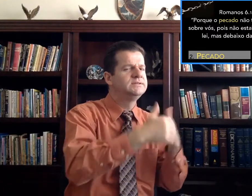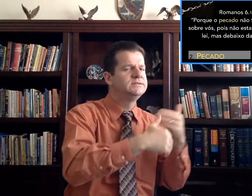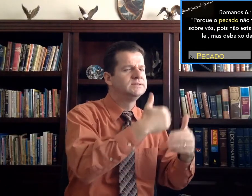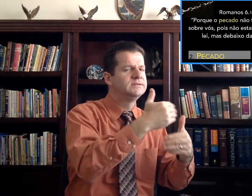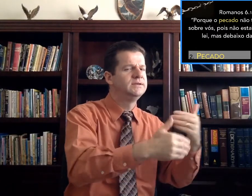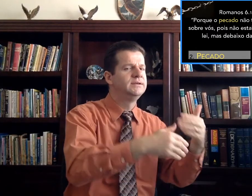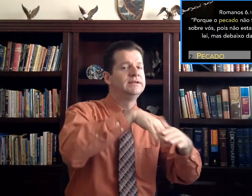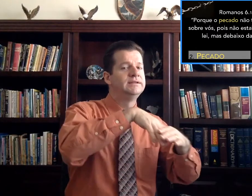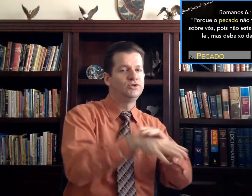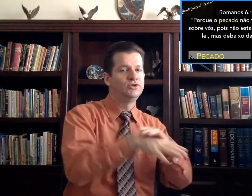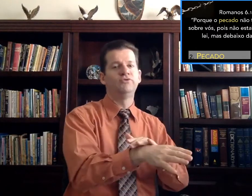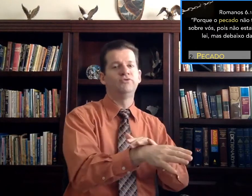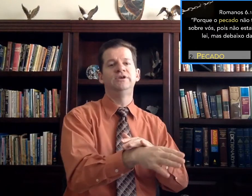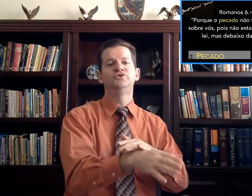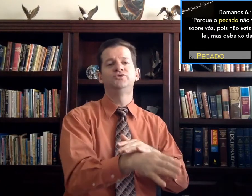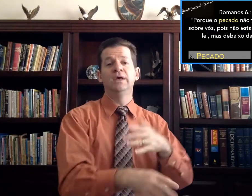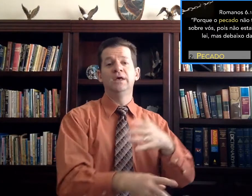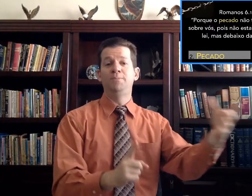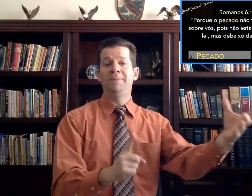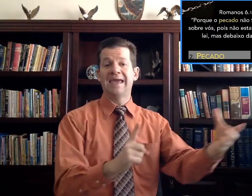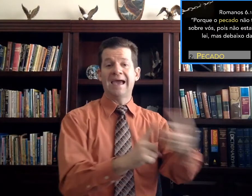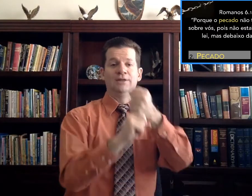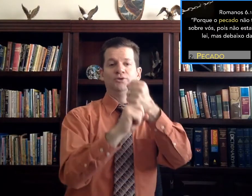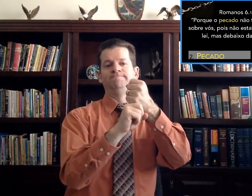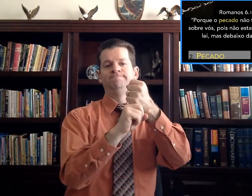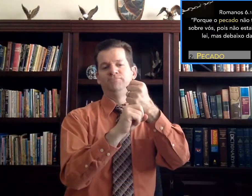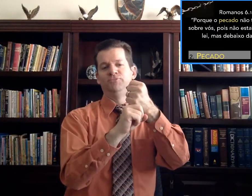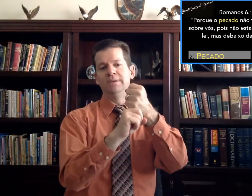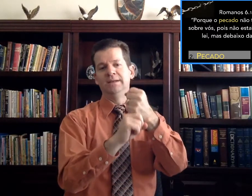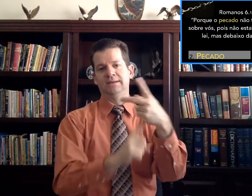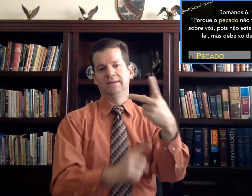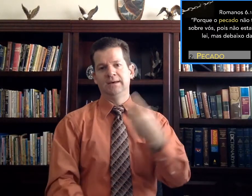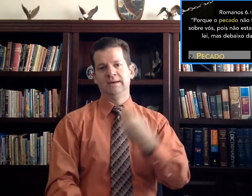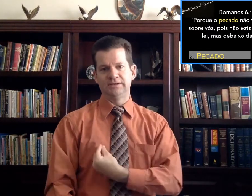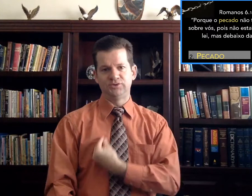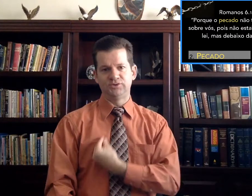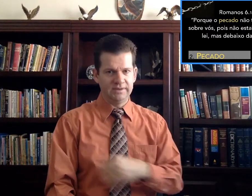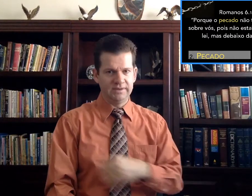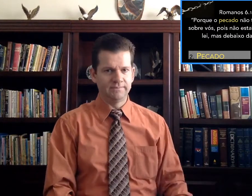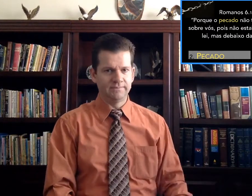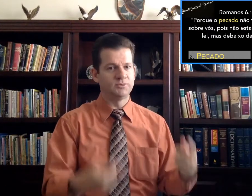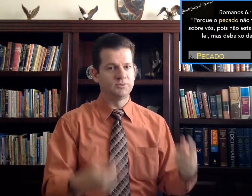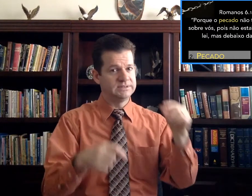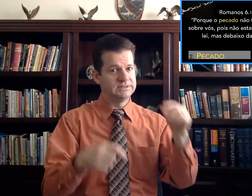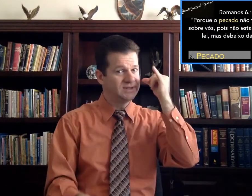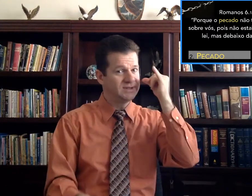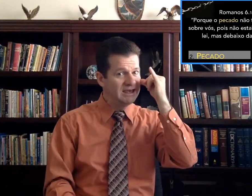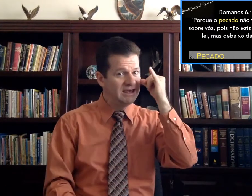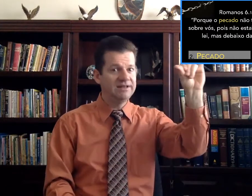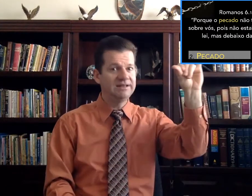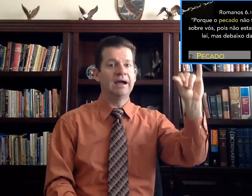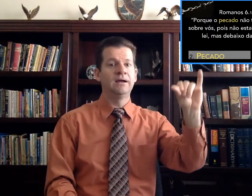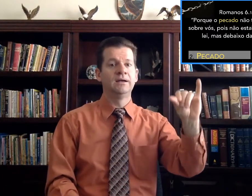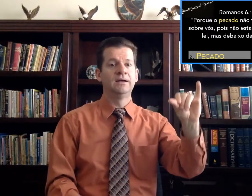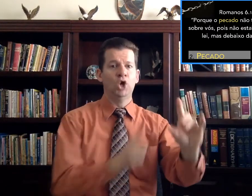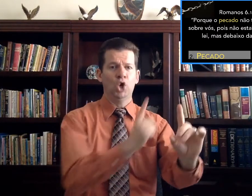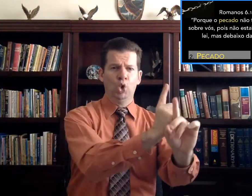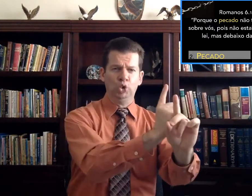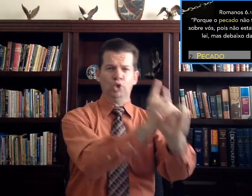vezes, se torna um vício, o pecado domina na sua vida. Nós precisamos evitar o